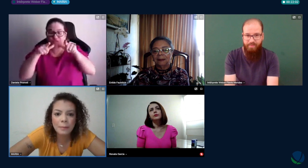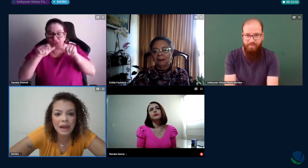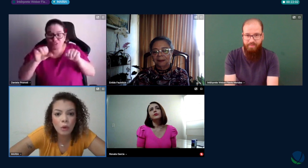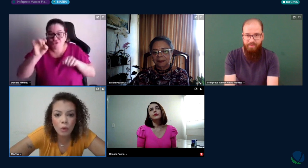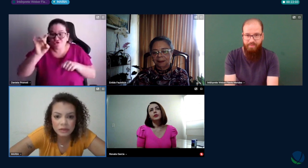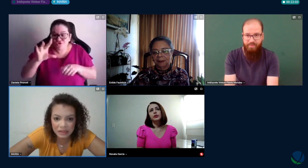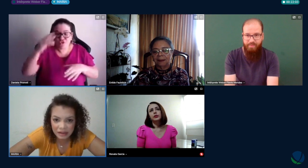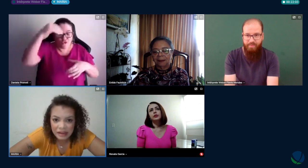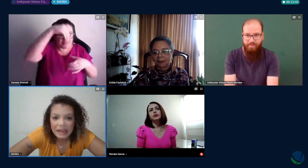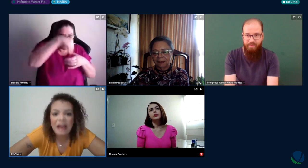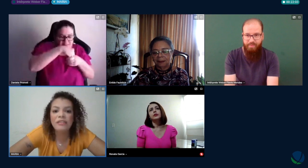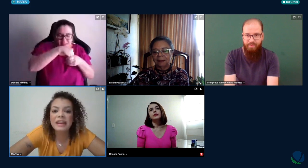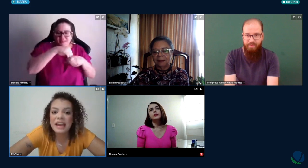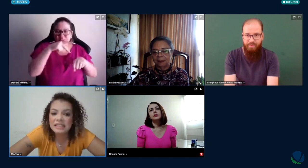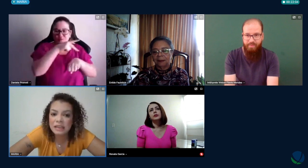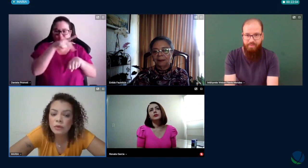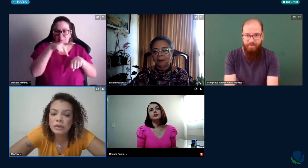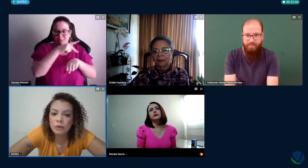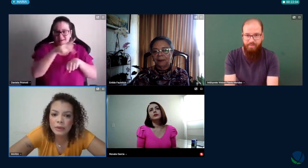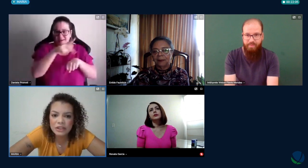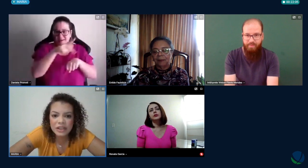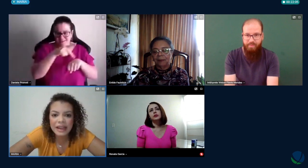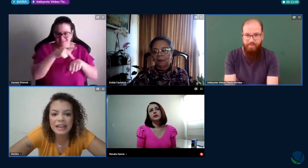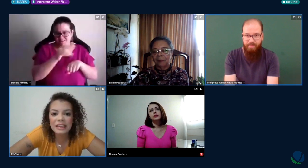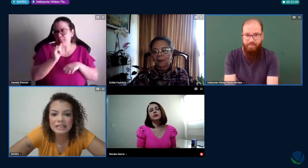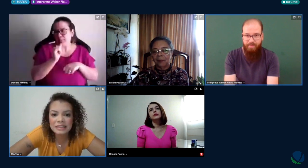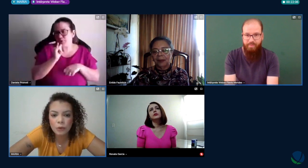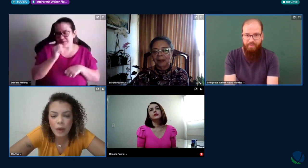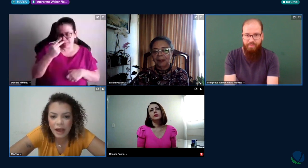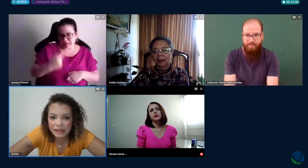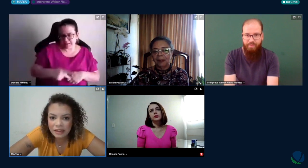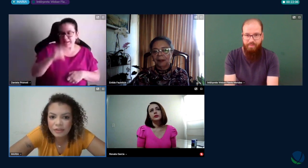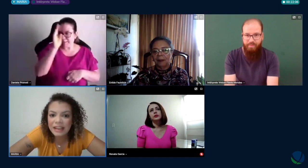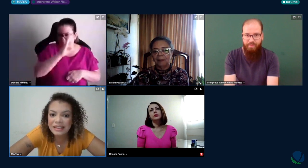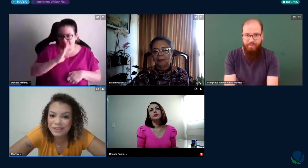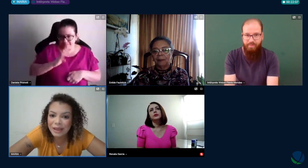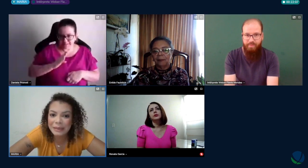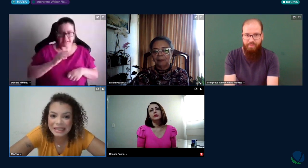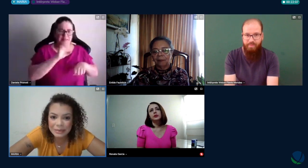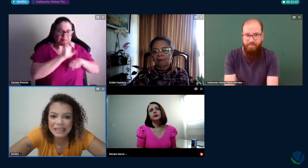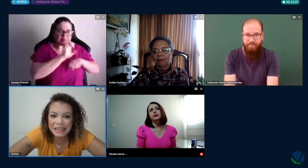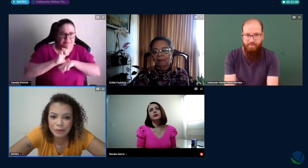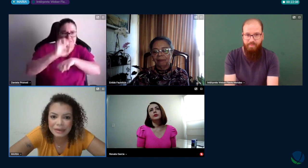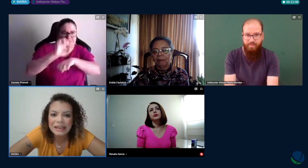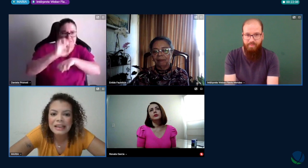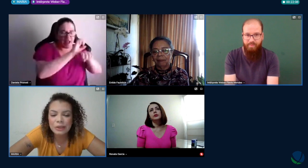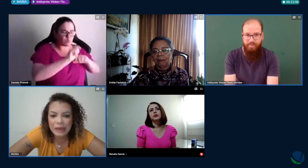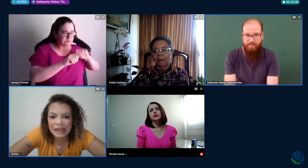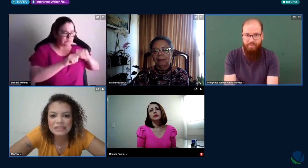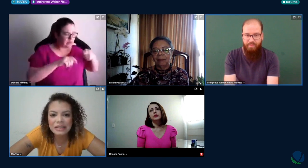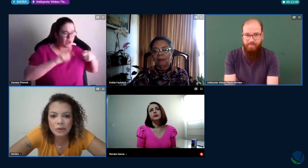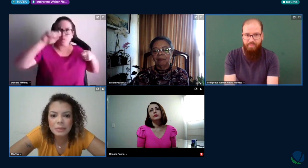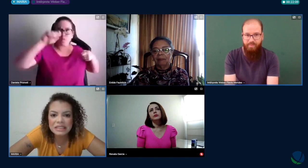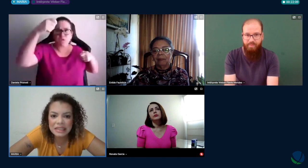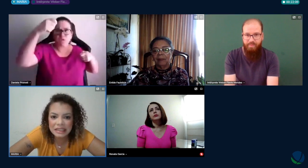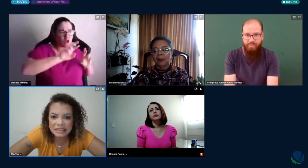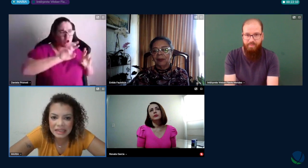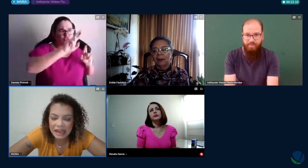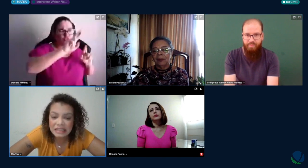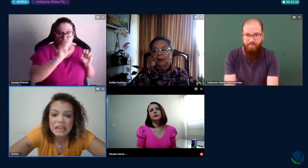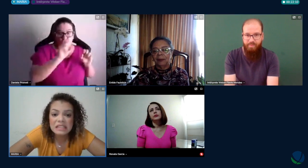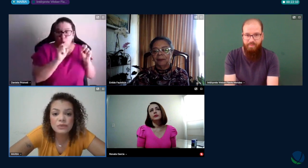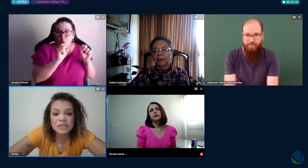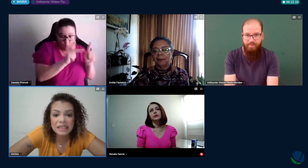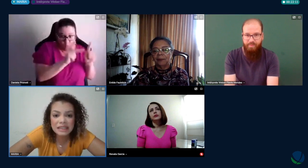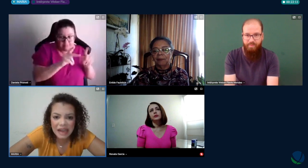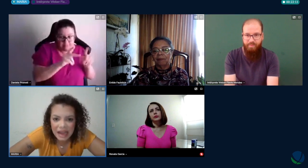uma língua para outra. A variação linguística, ela se enquadra falando da mesma língua, no caso, língua brasileira de